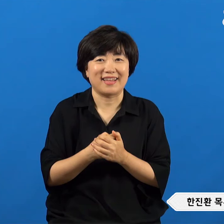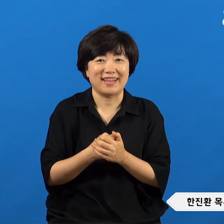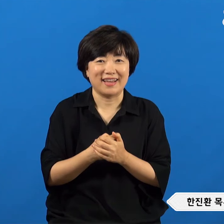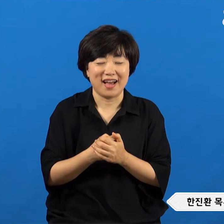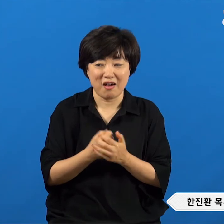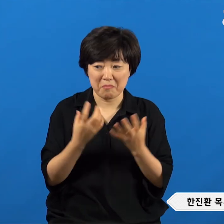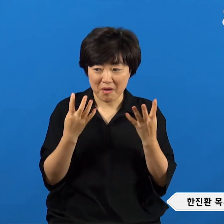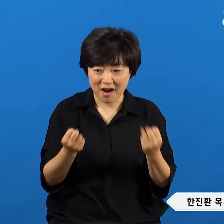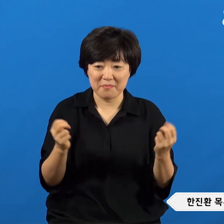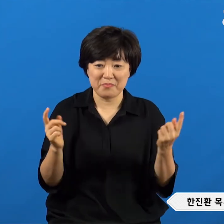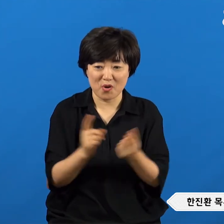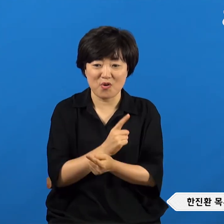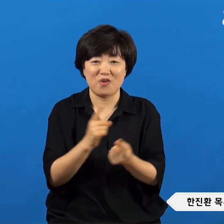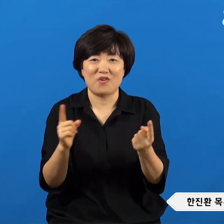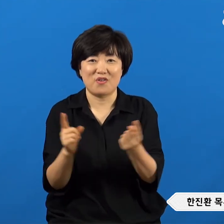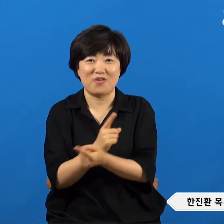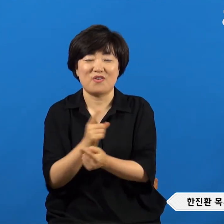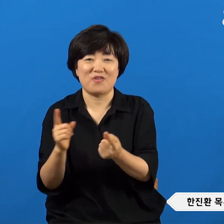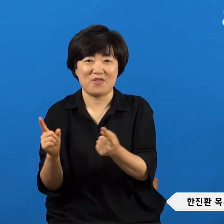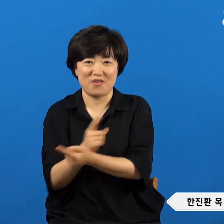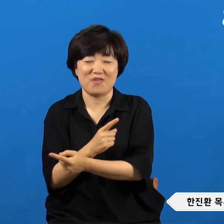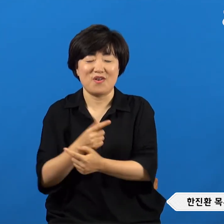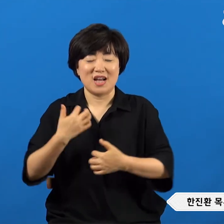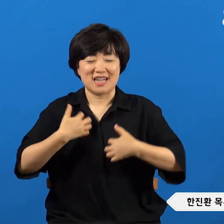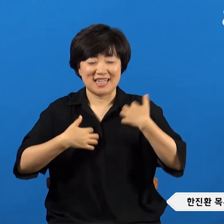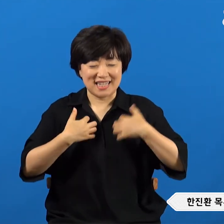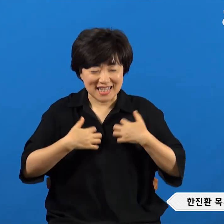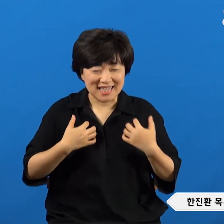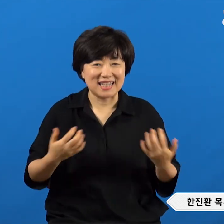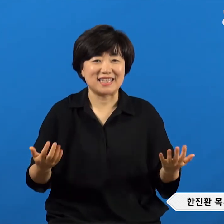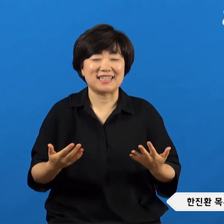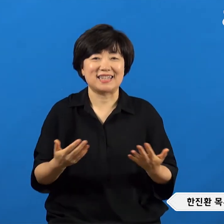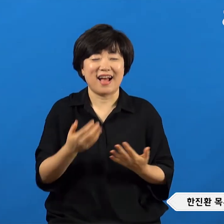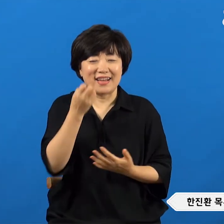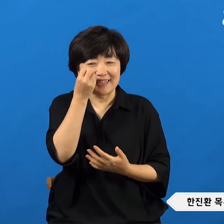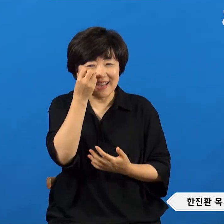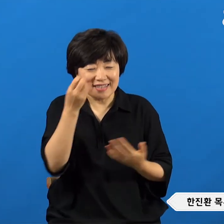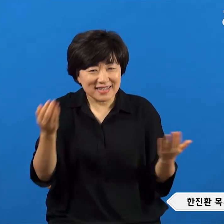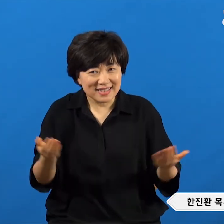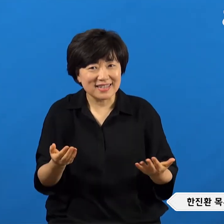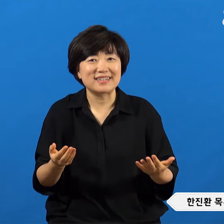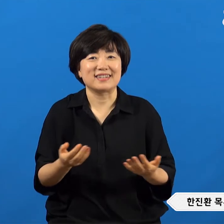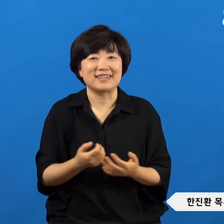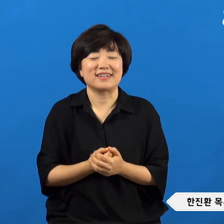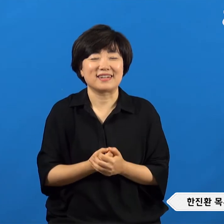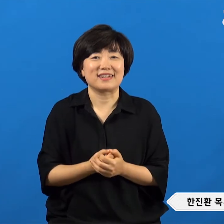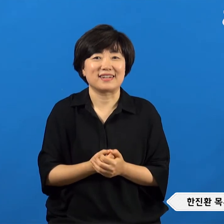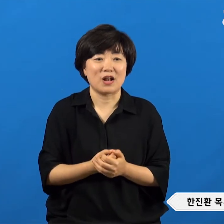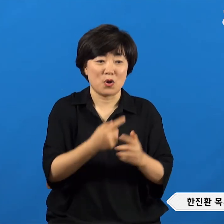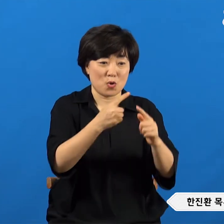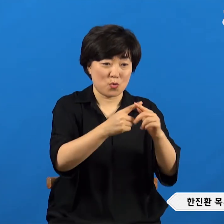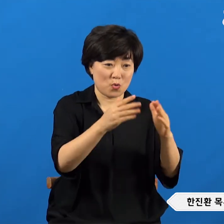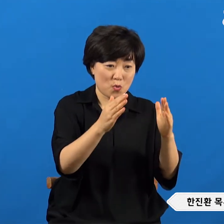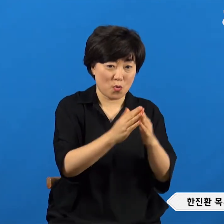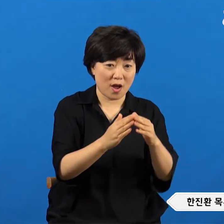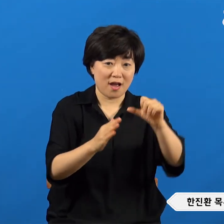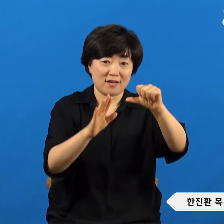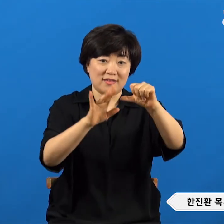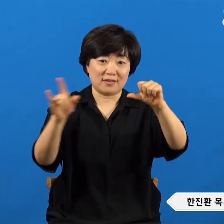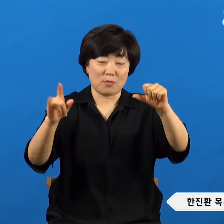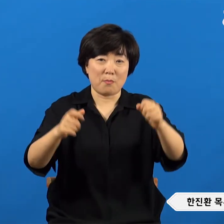그동안에 변화도 많았습니다. 신나는 일, 희한한 일들도 많았습니다. 교회도 5배